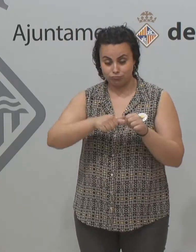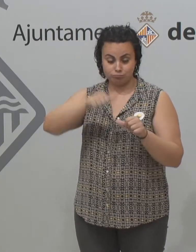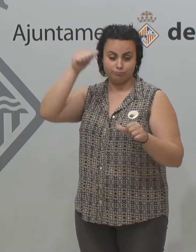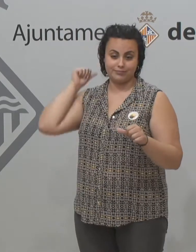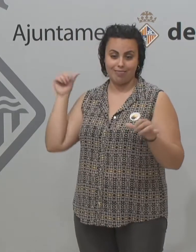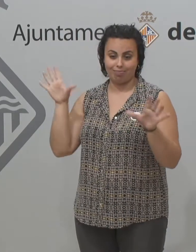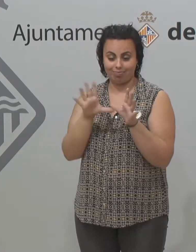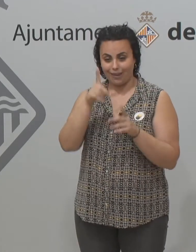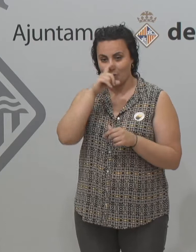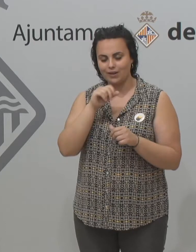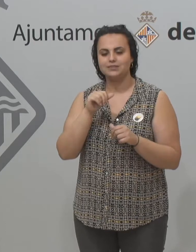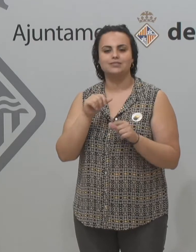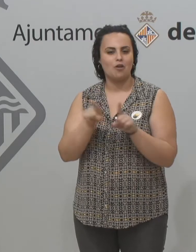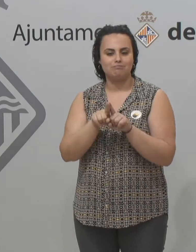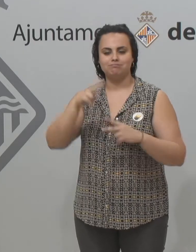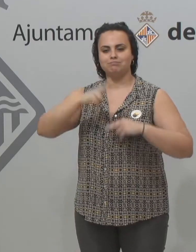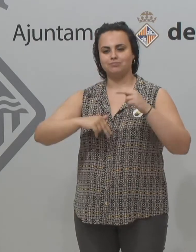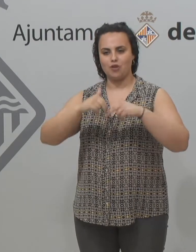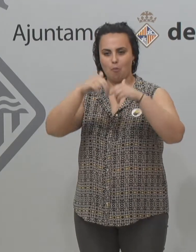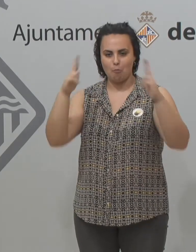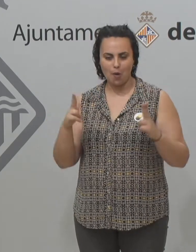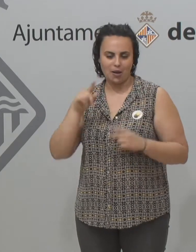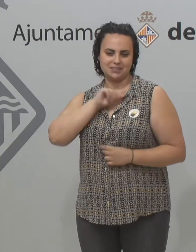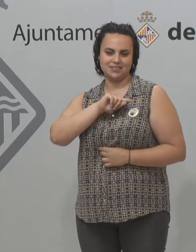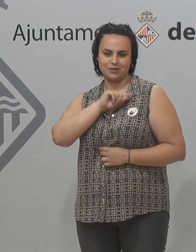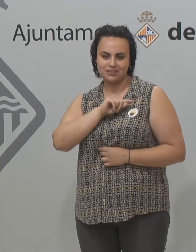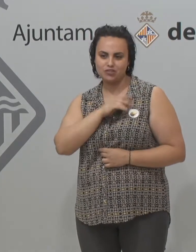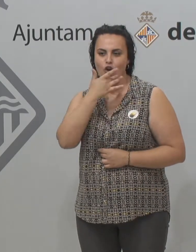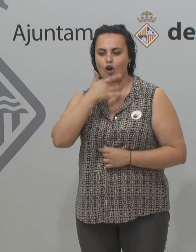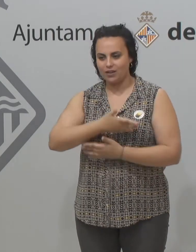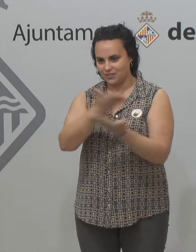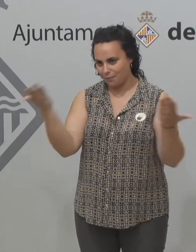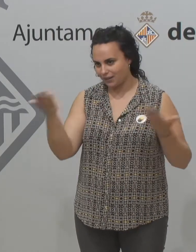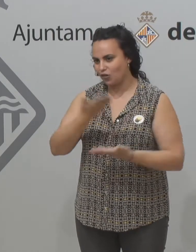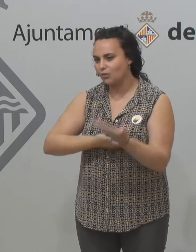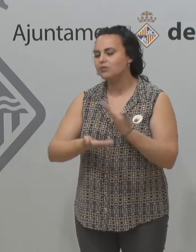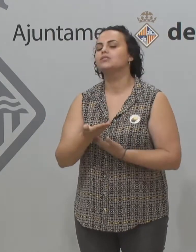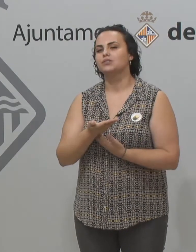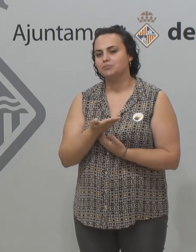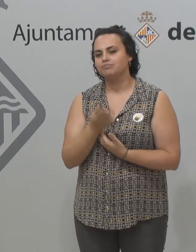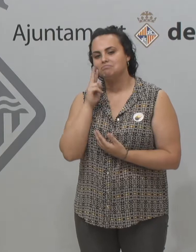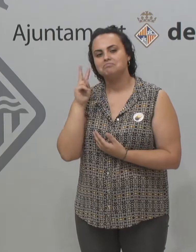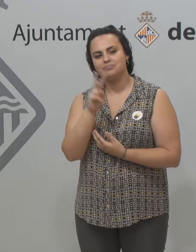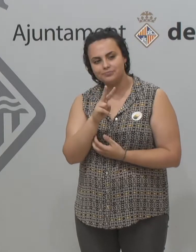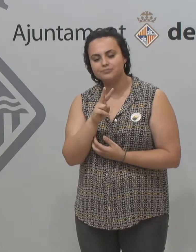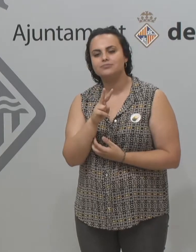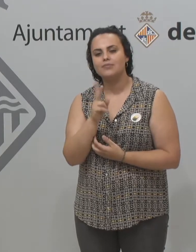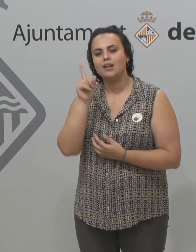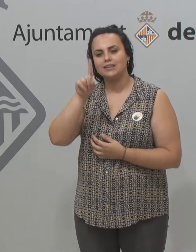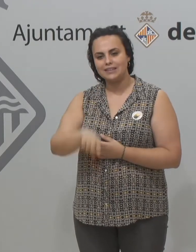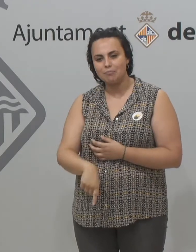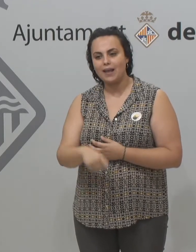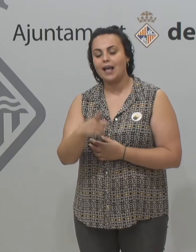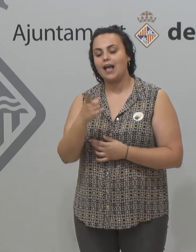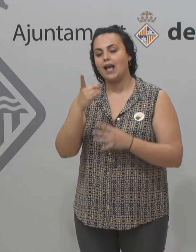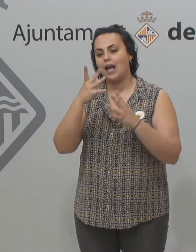ponts de sensibilització i de coneixement mutu i comprovam cada vegada més com s'imposen també en el si de les